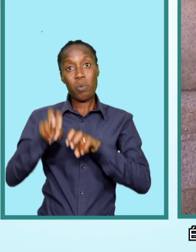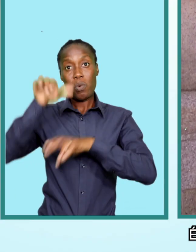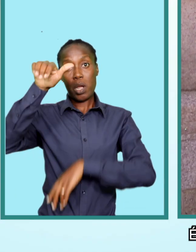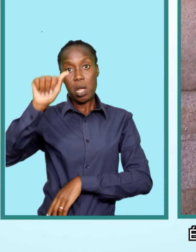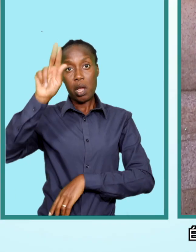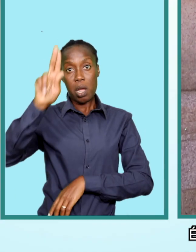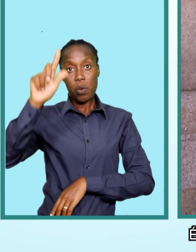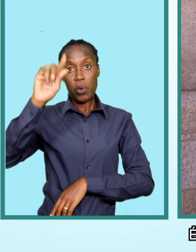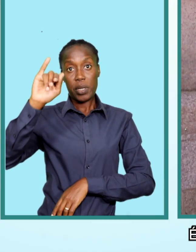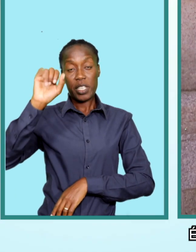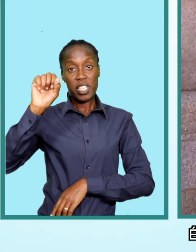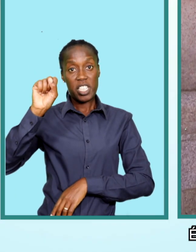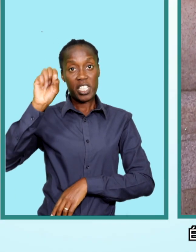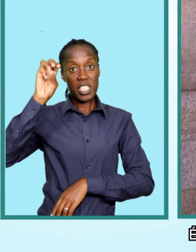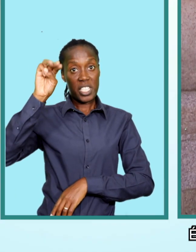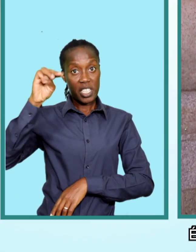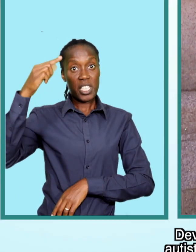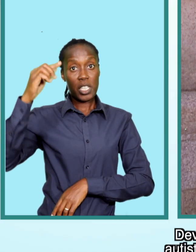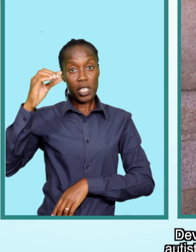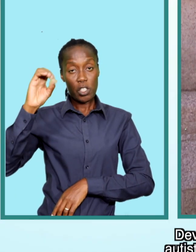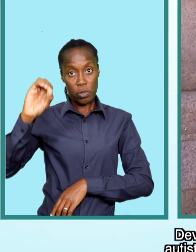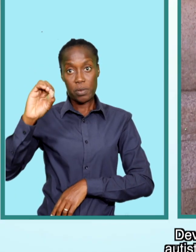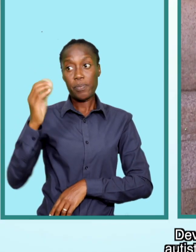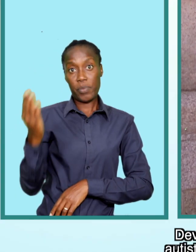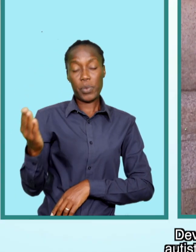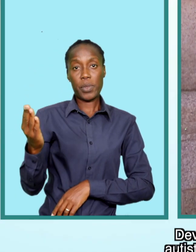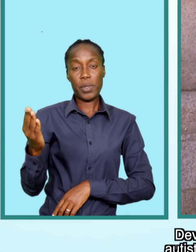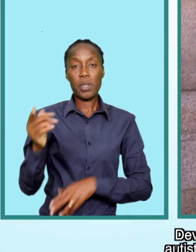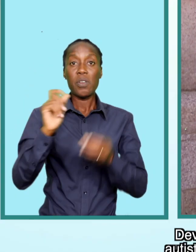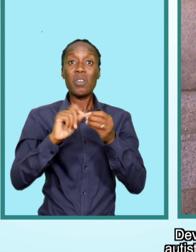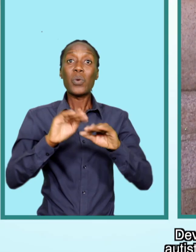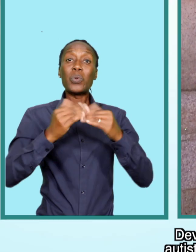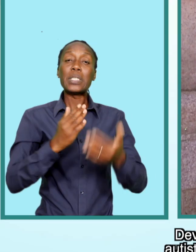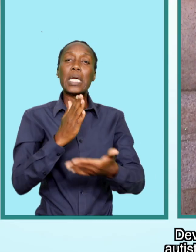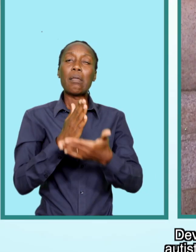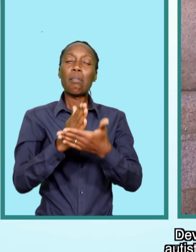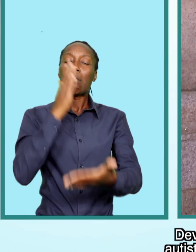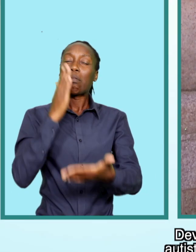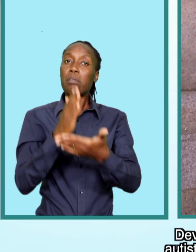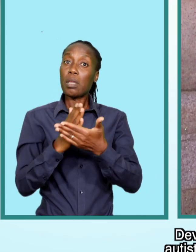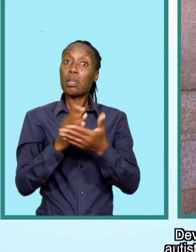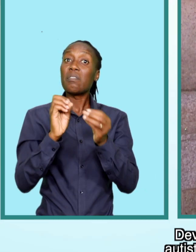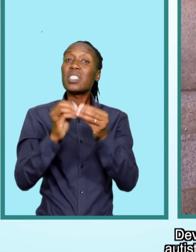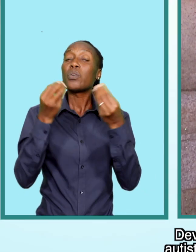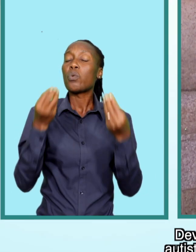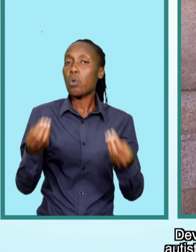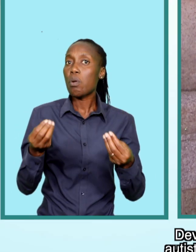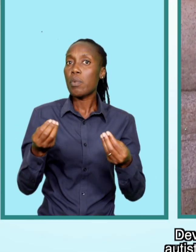e os docentes também universitários devem ter em conta. É um aluno autista.